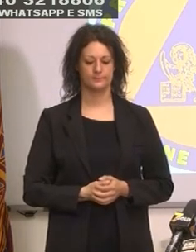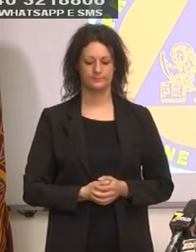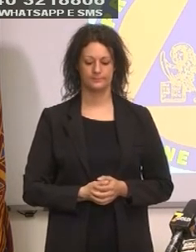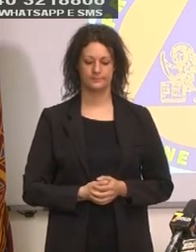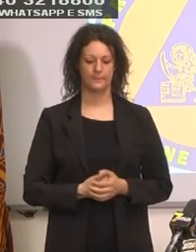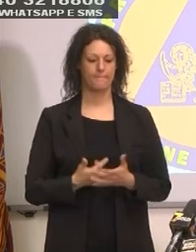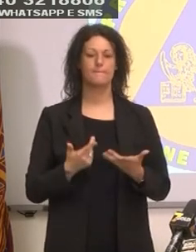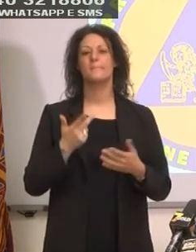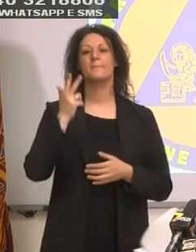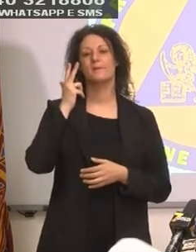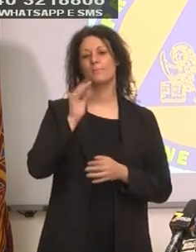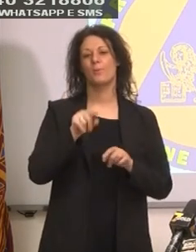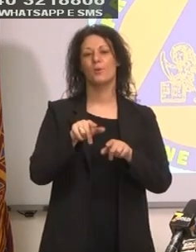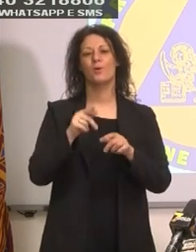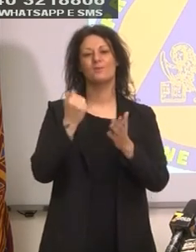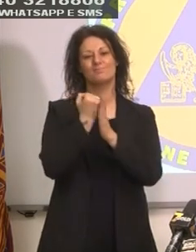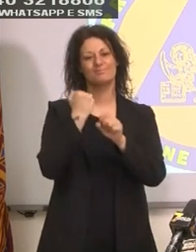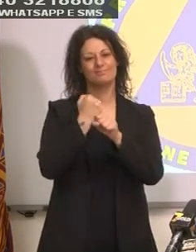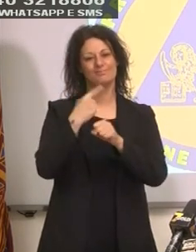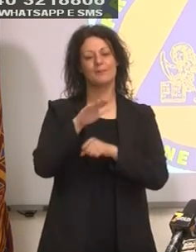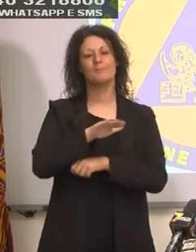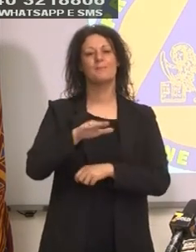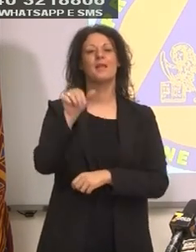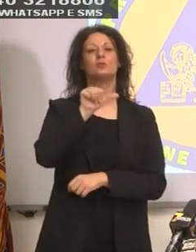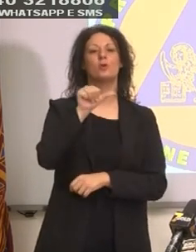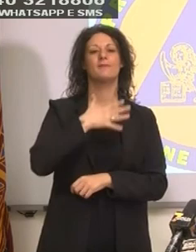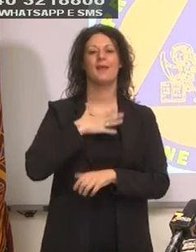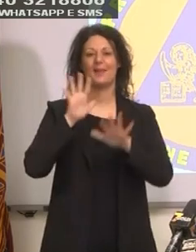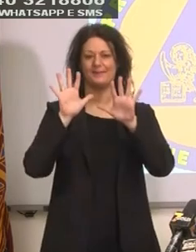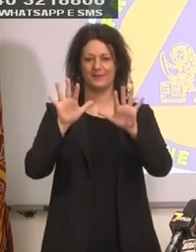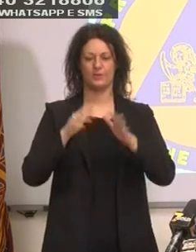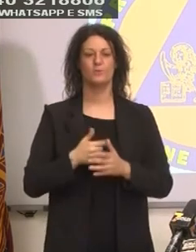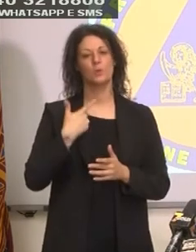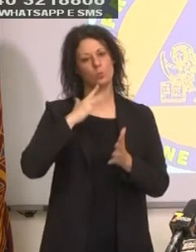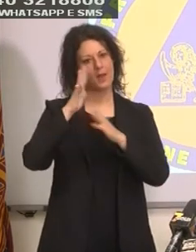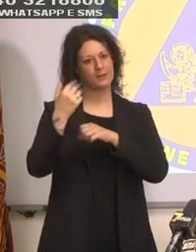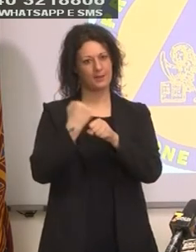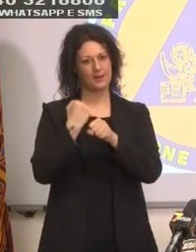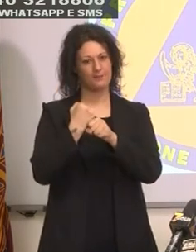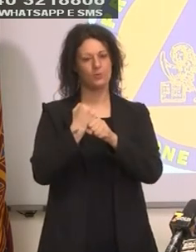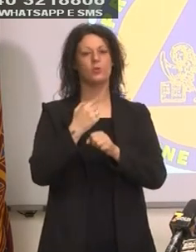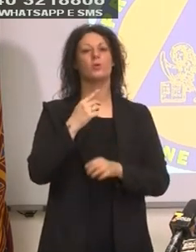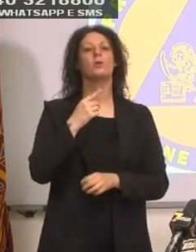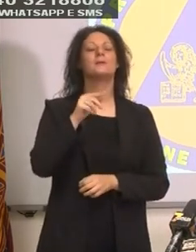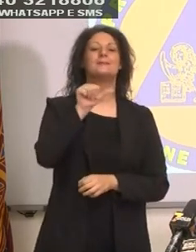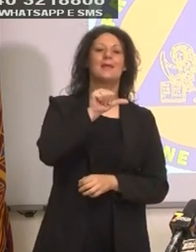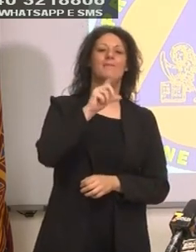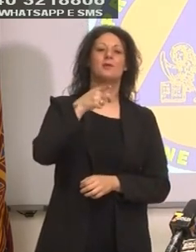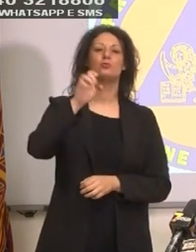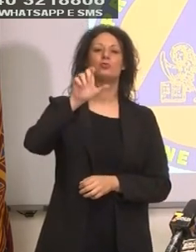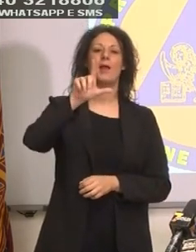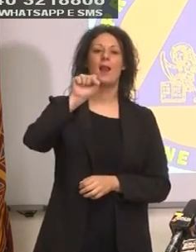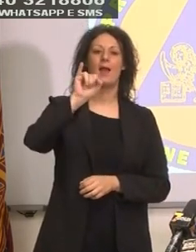ragazza, questa bimba Sofia di 10 anni. E poi c'era questo lavoro, e poi ho chiuso, ce lo manda Stefano Gelai, che andrà anche questo in mostra, eccolo